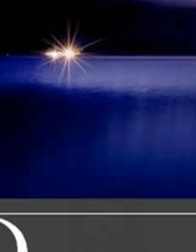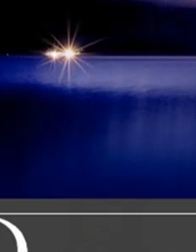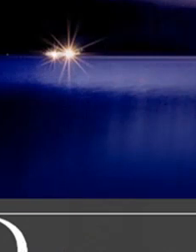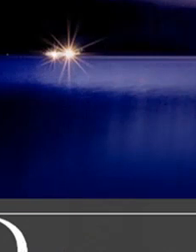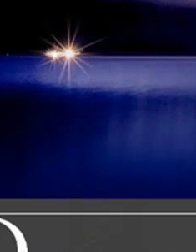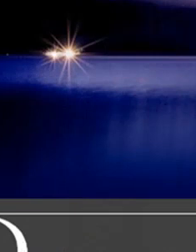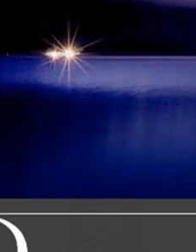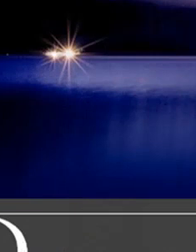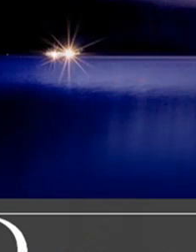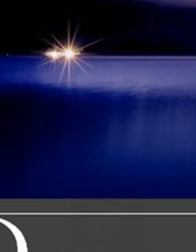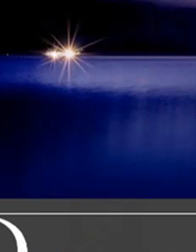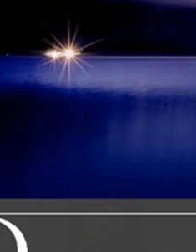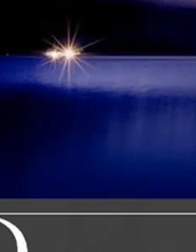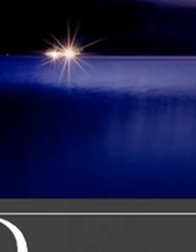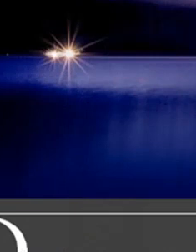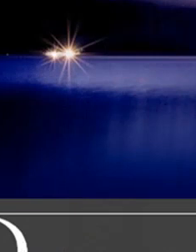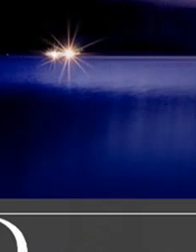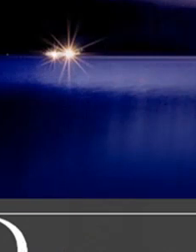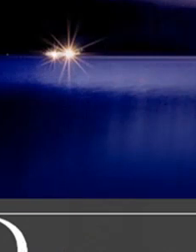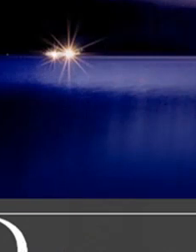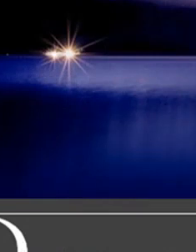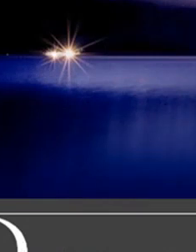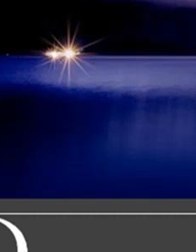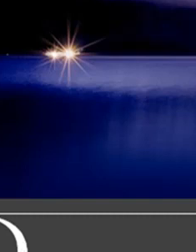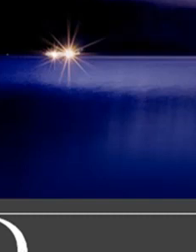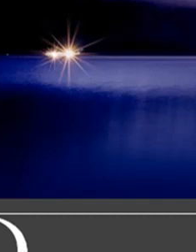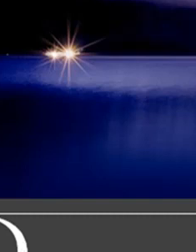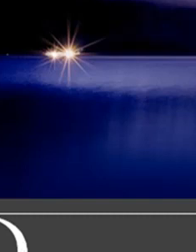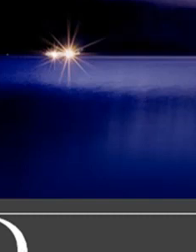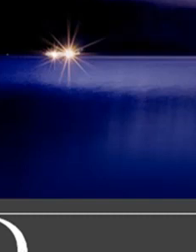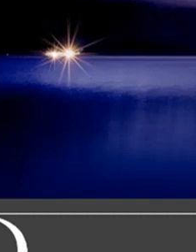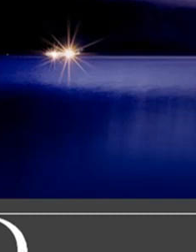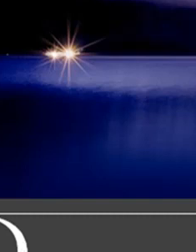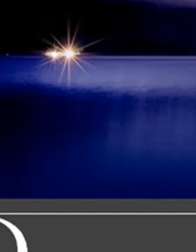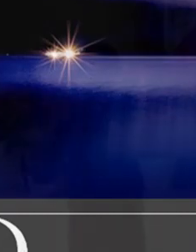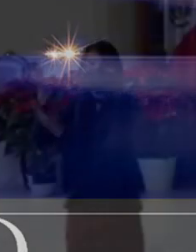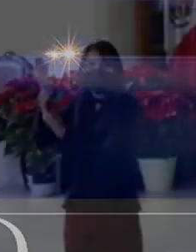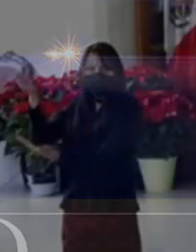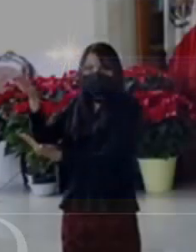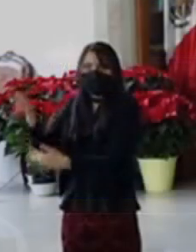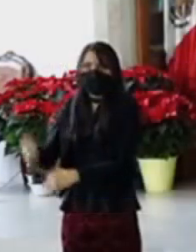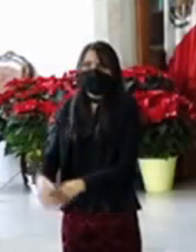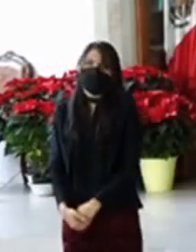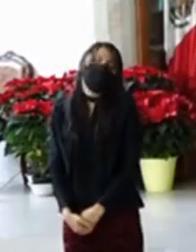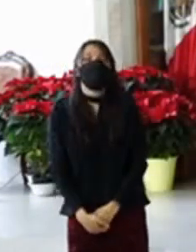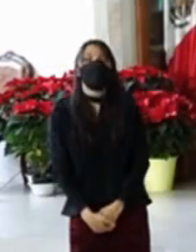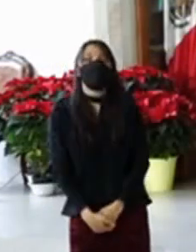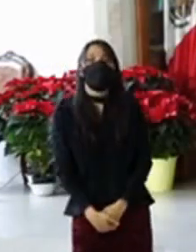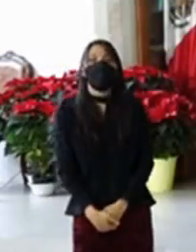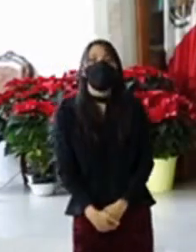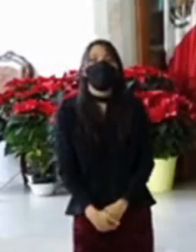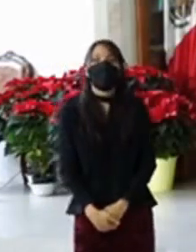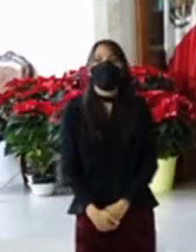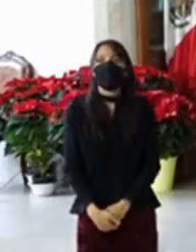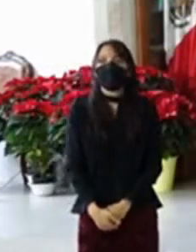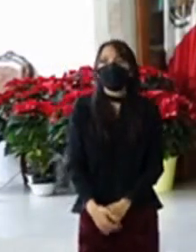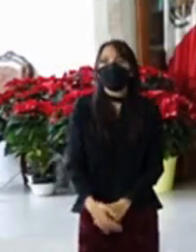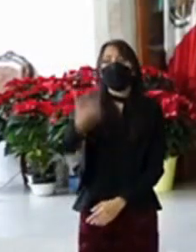precioso nombre, no hay simplemente un nominativo es una